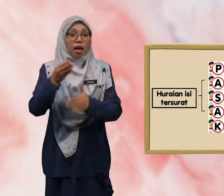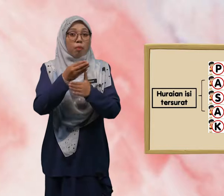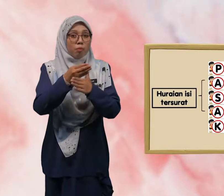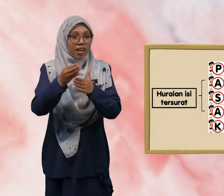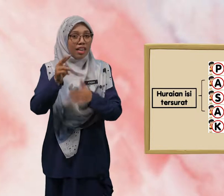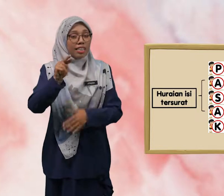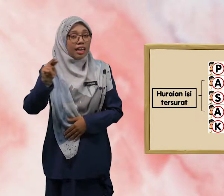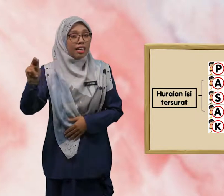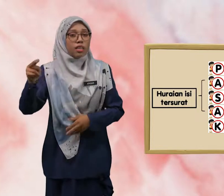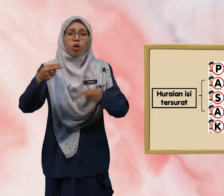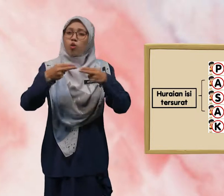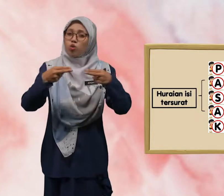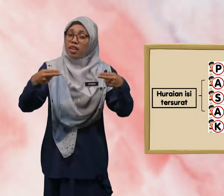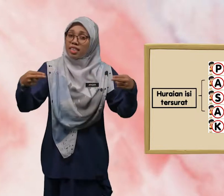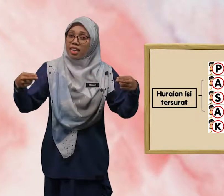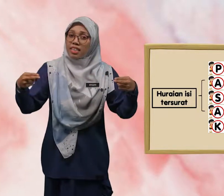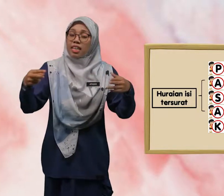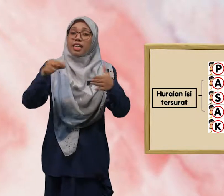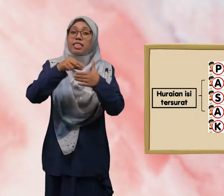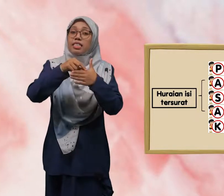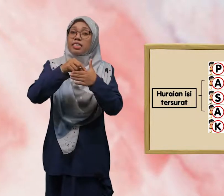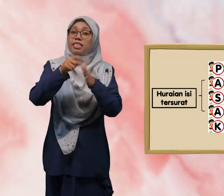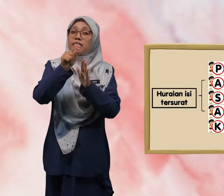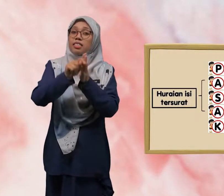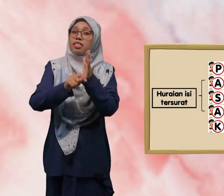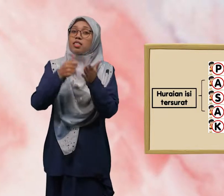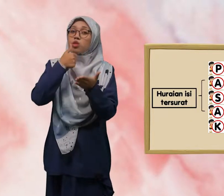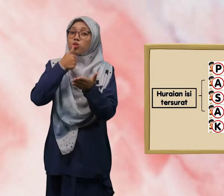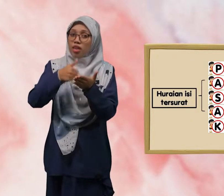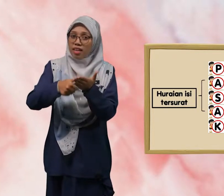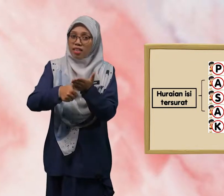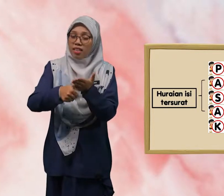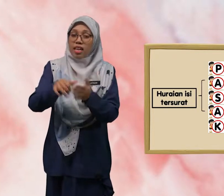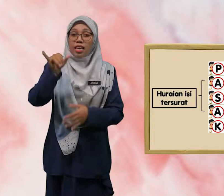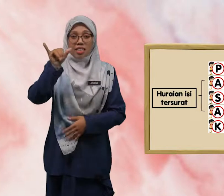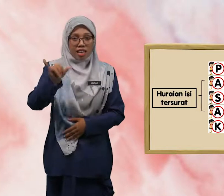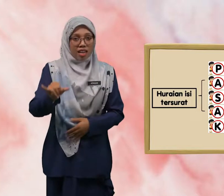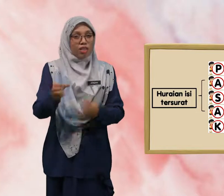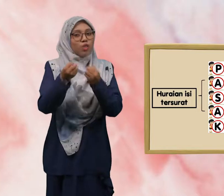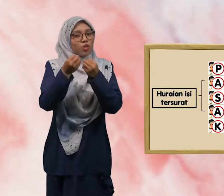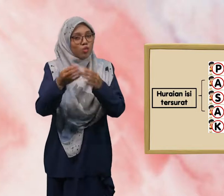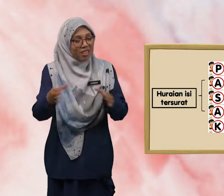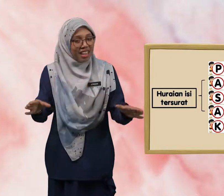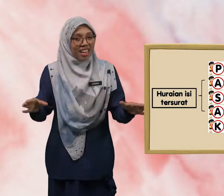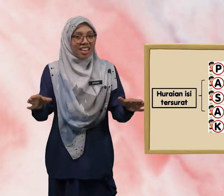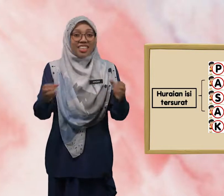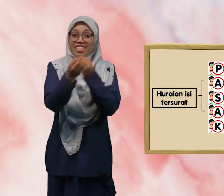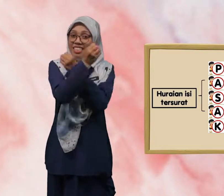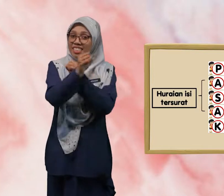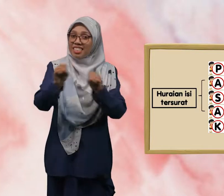bahagian uraian isi Hai besurek yang sudah sejak